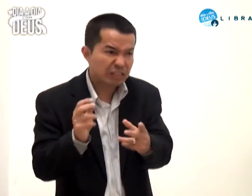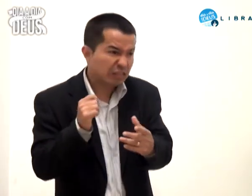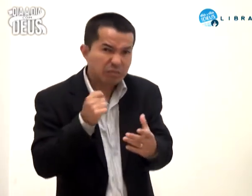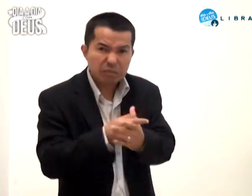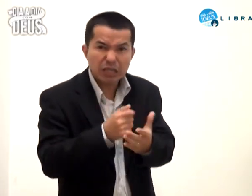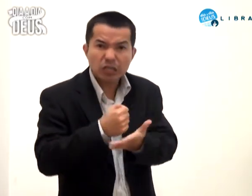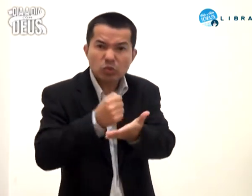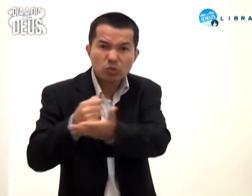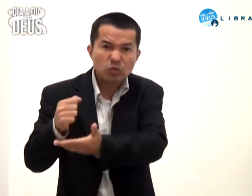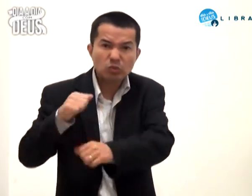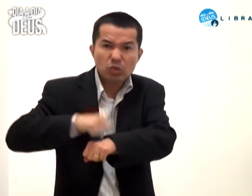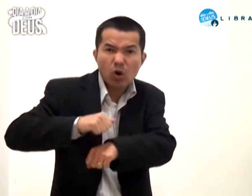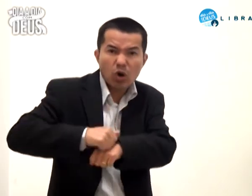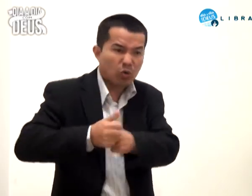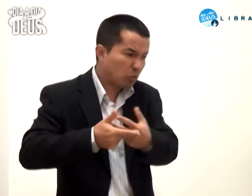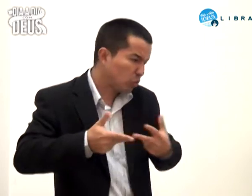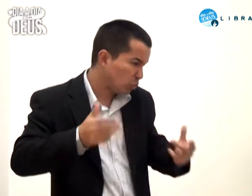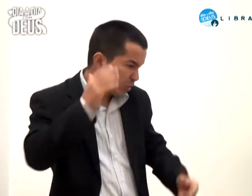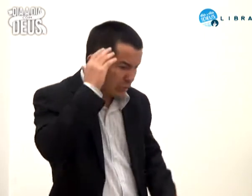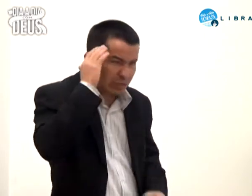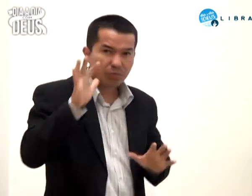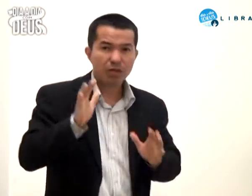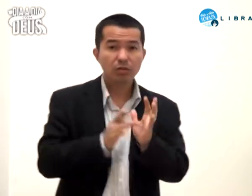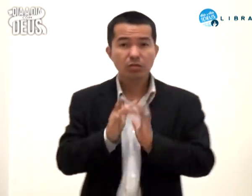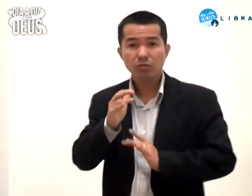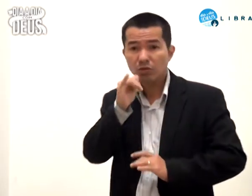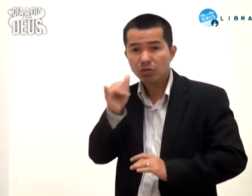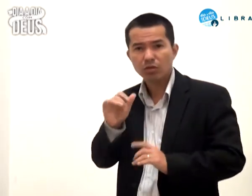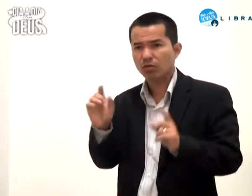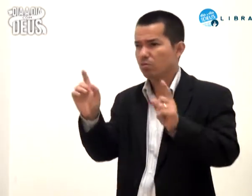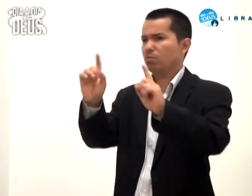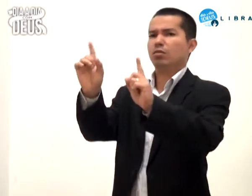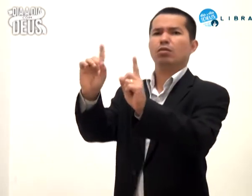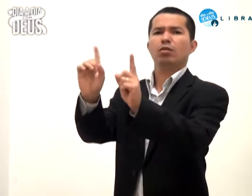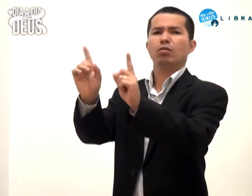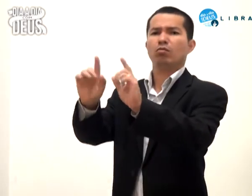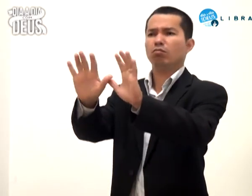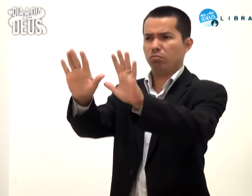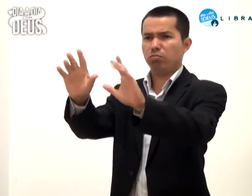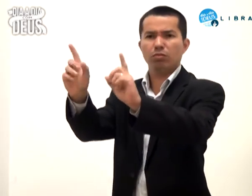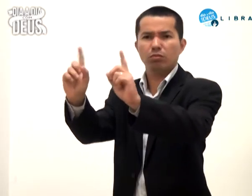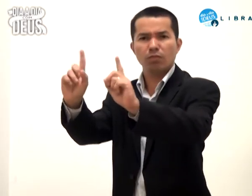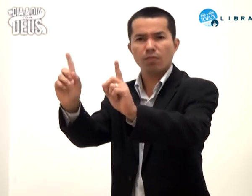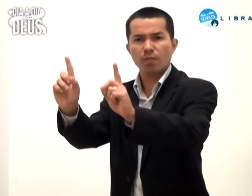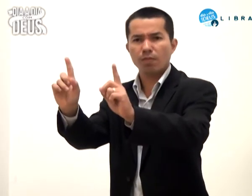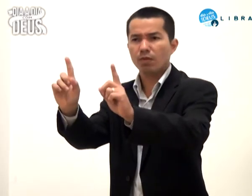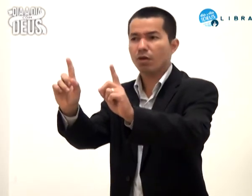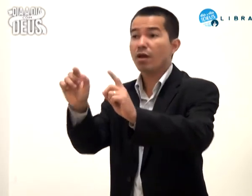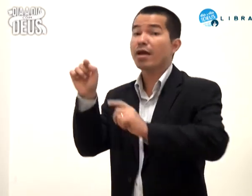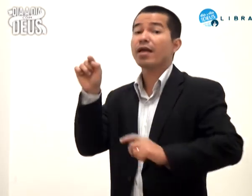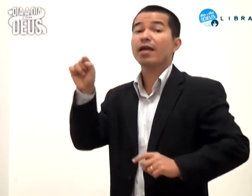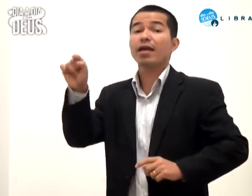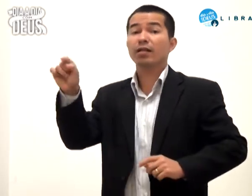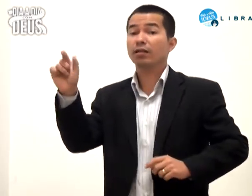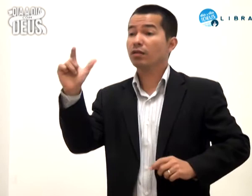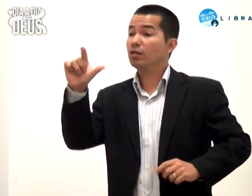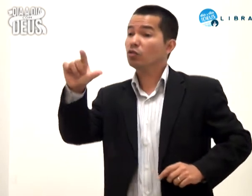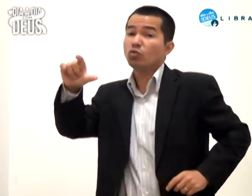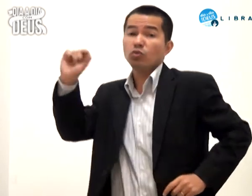por todo o tempo essa história vai ser contada, e até hoje está sendo contada, para o louvor do nome